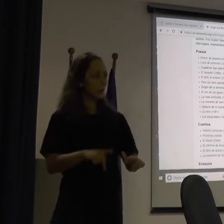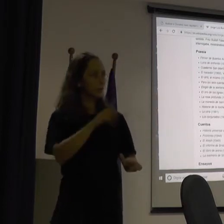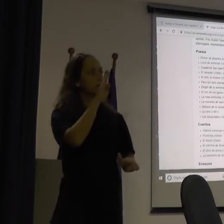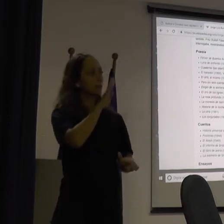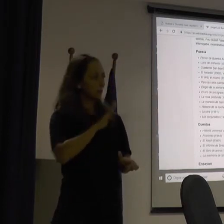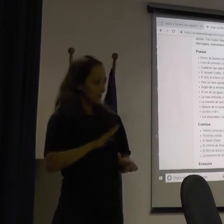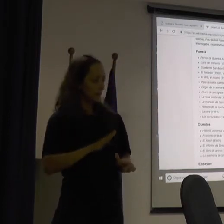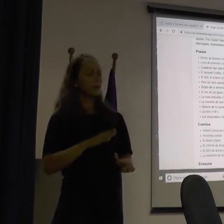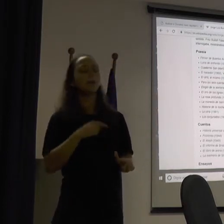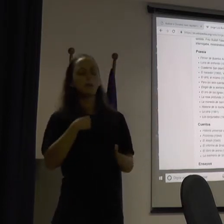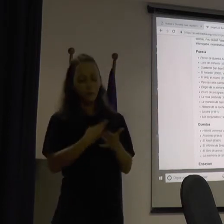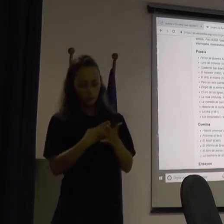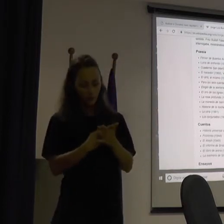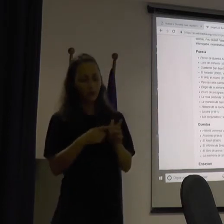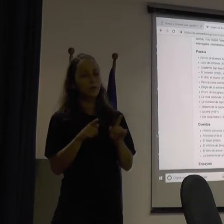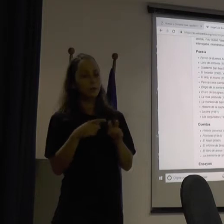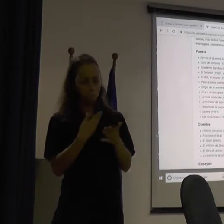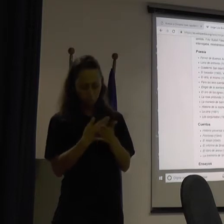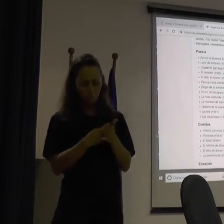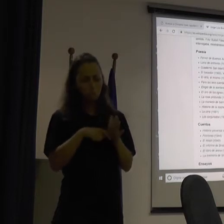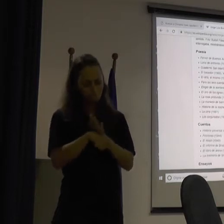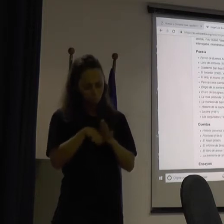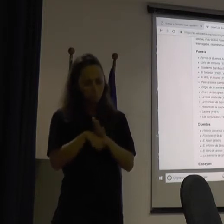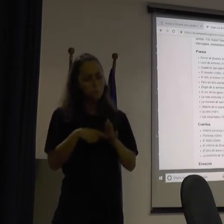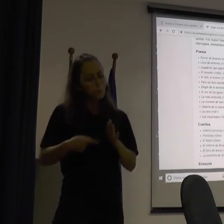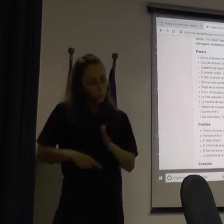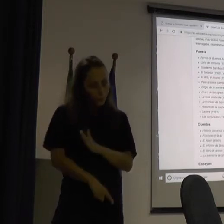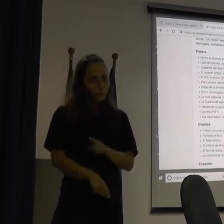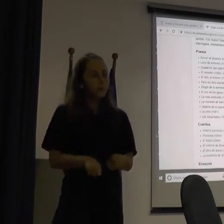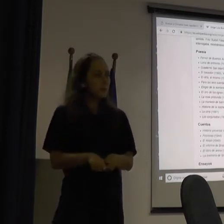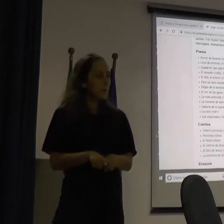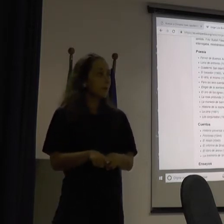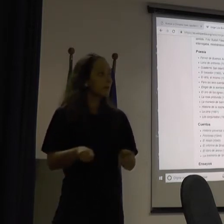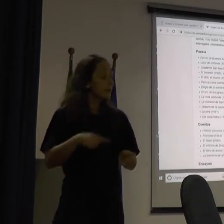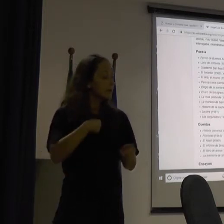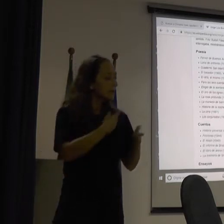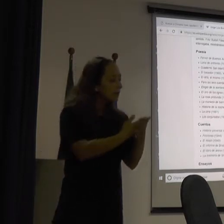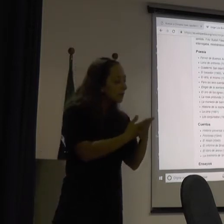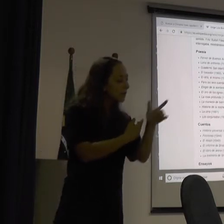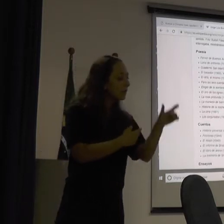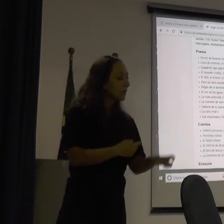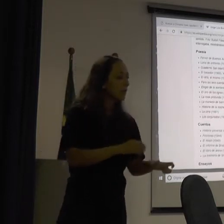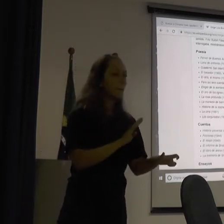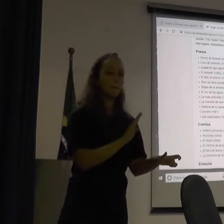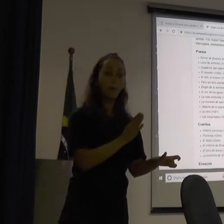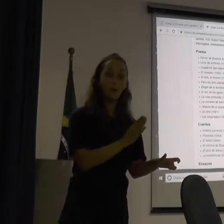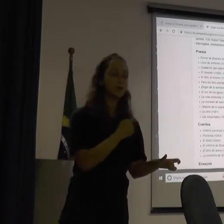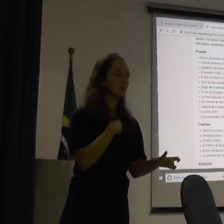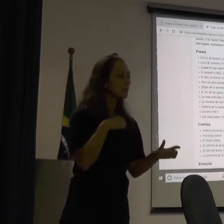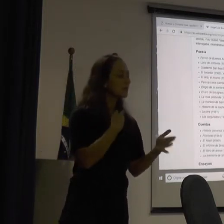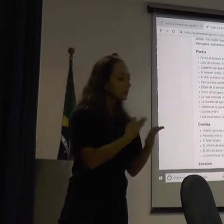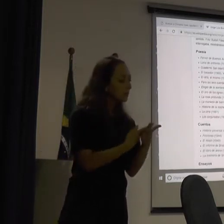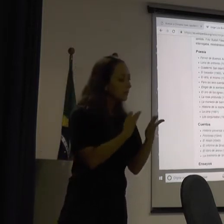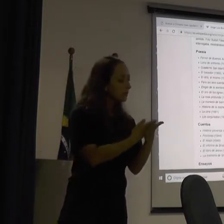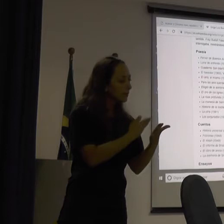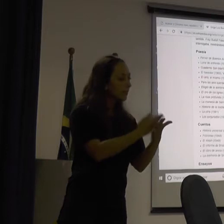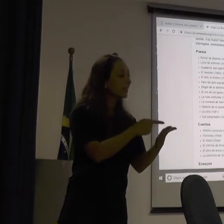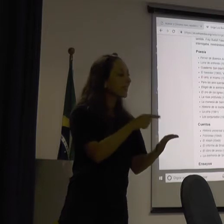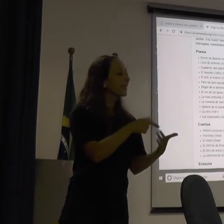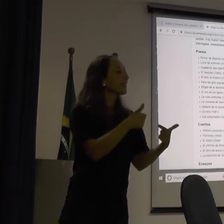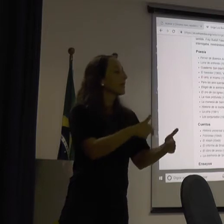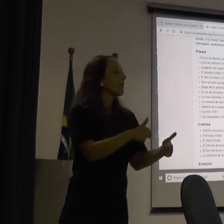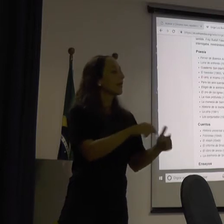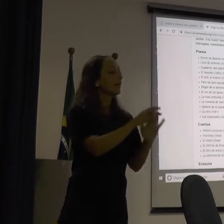estudei bastante. Mas depois eu fui me concentrando e me facilitava também, porque o Borges trabalha com diferentes tipos de